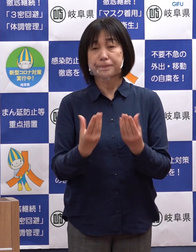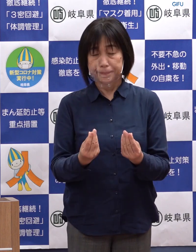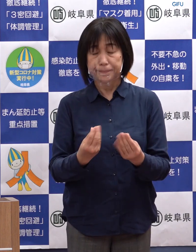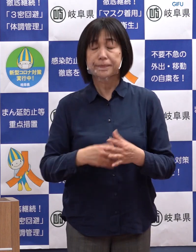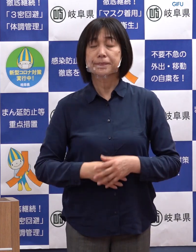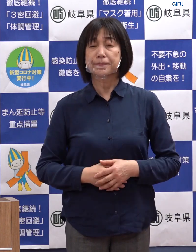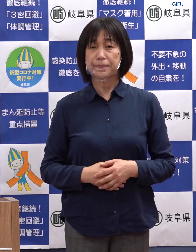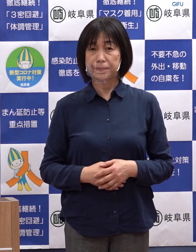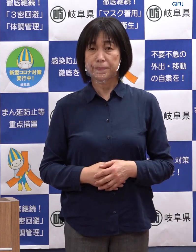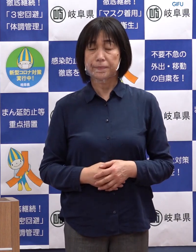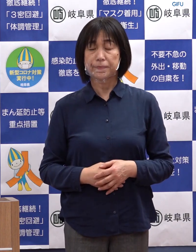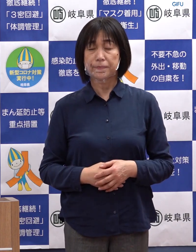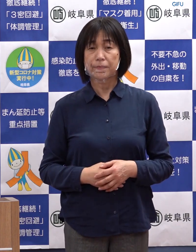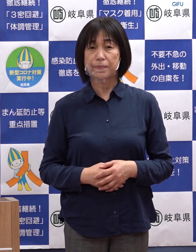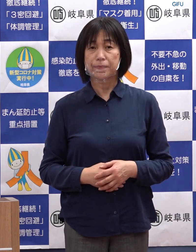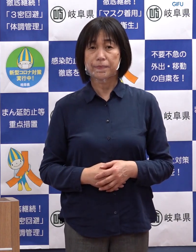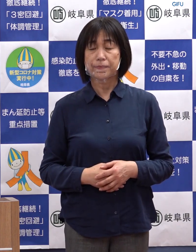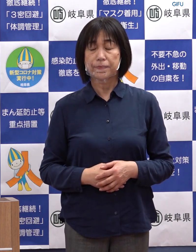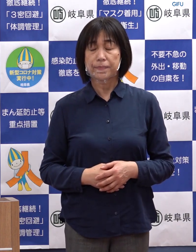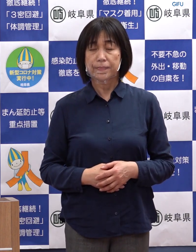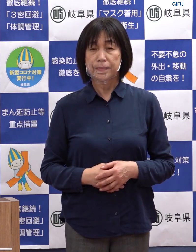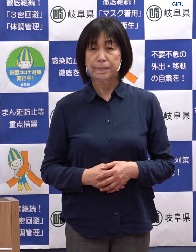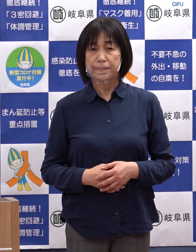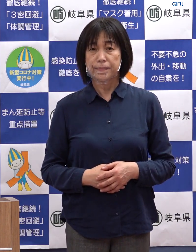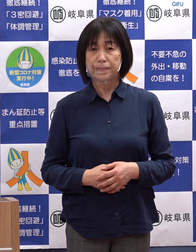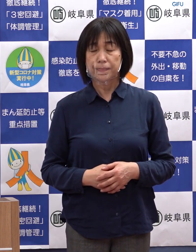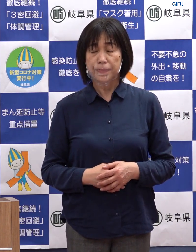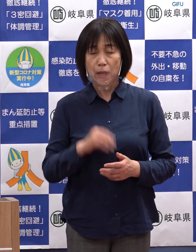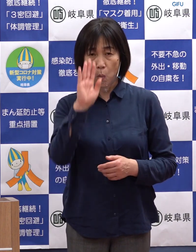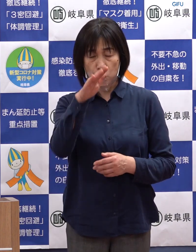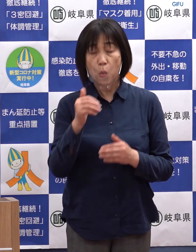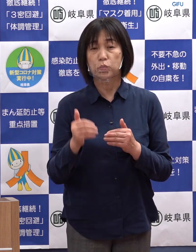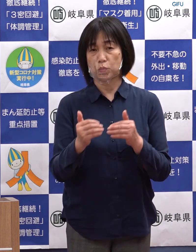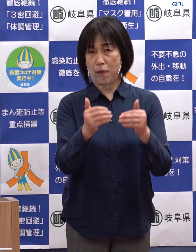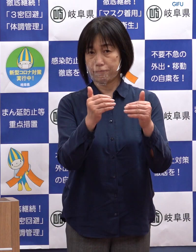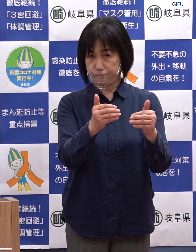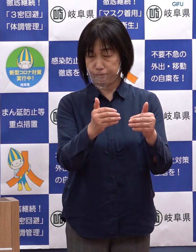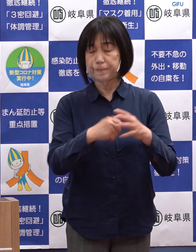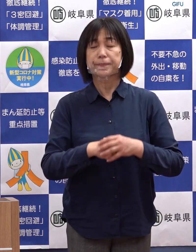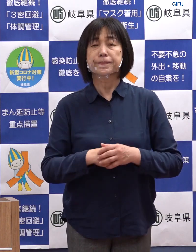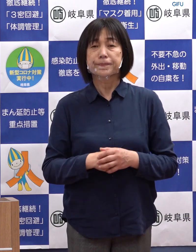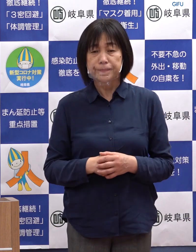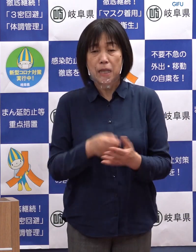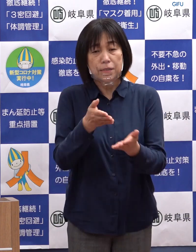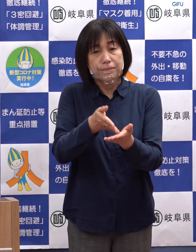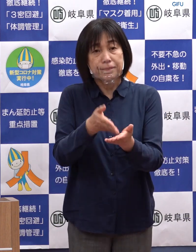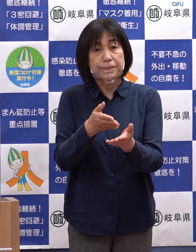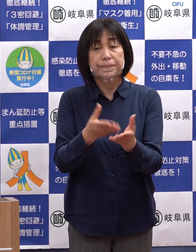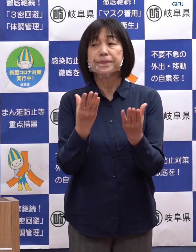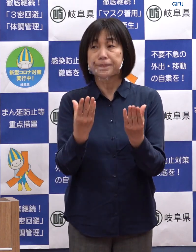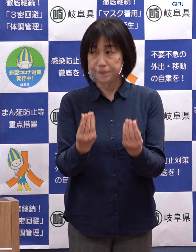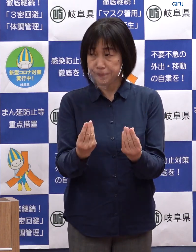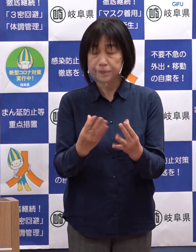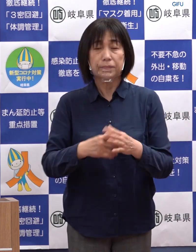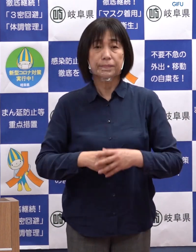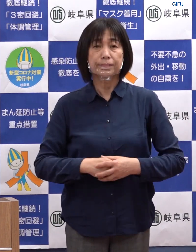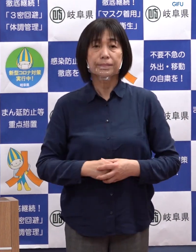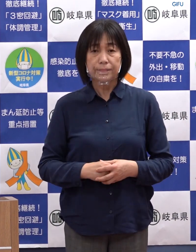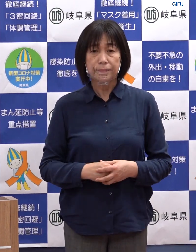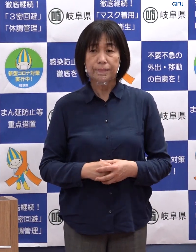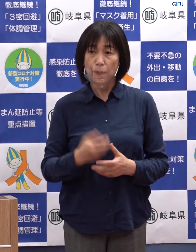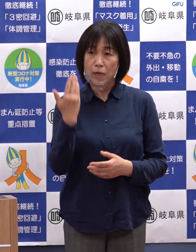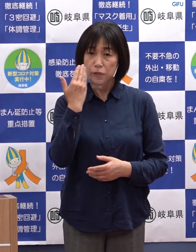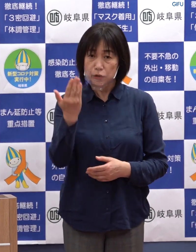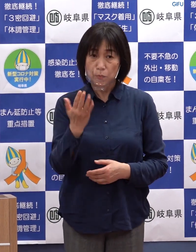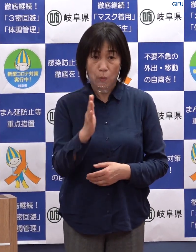たということで、動き出すということで、ございます。私の方から以上でございます。 はい、では幹事社新聞さん、